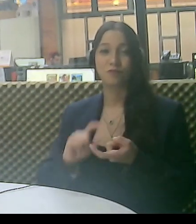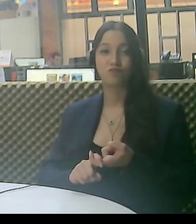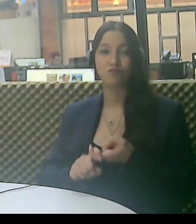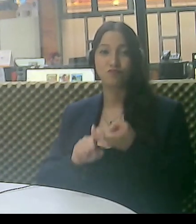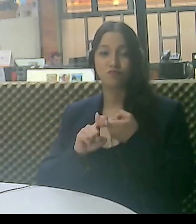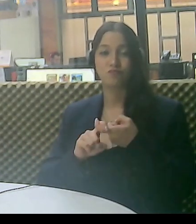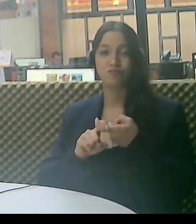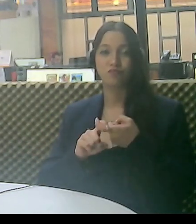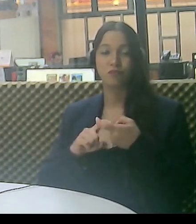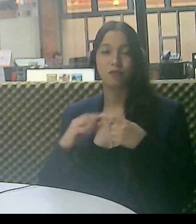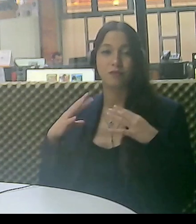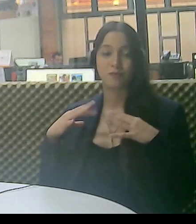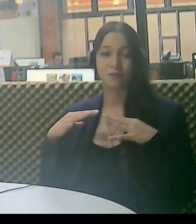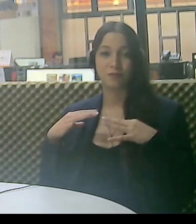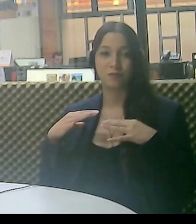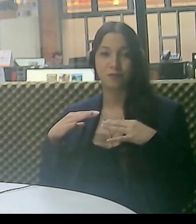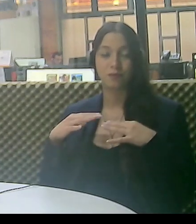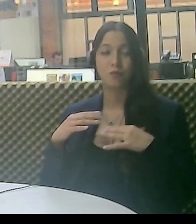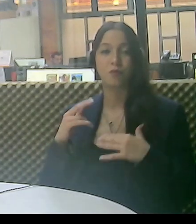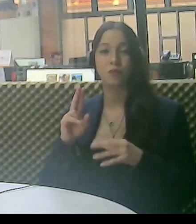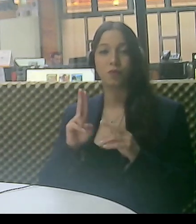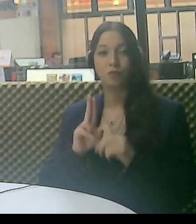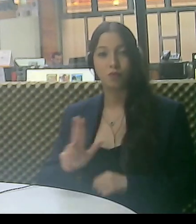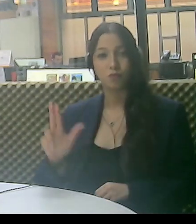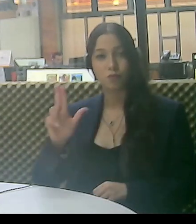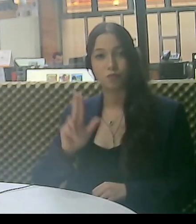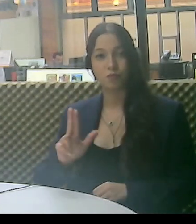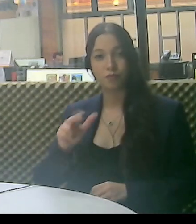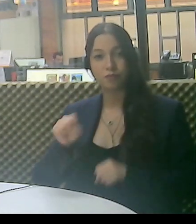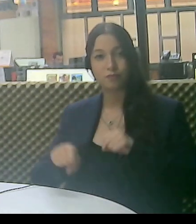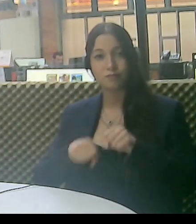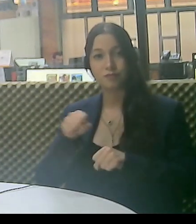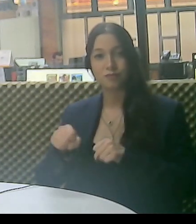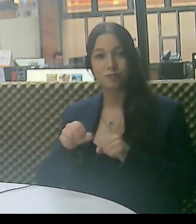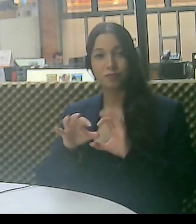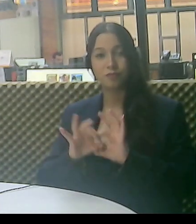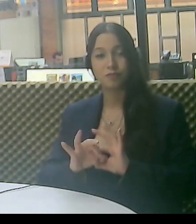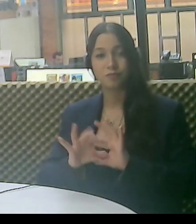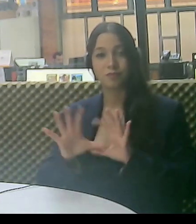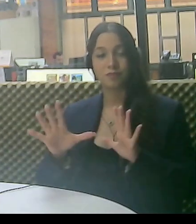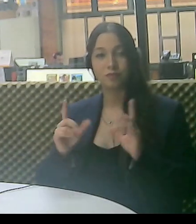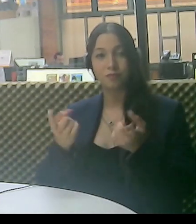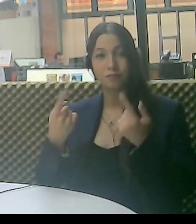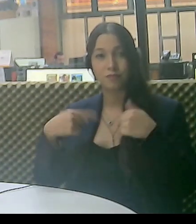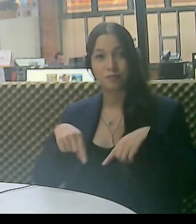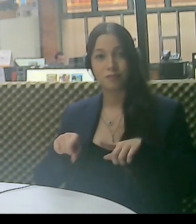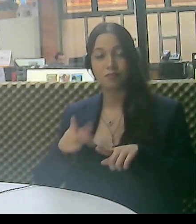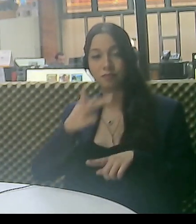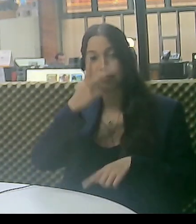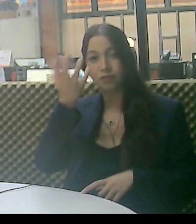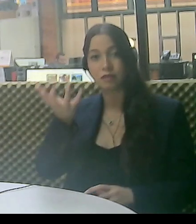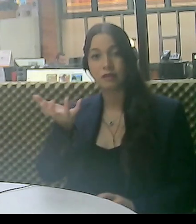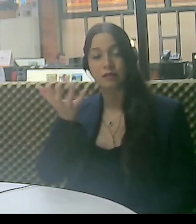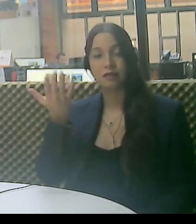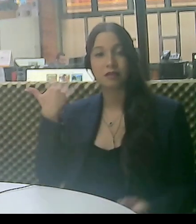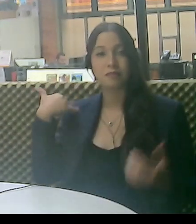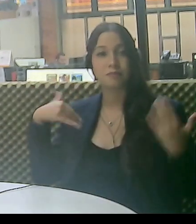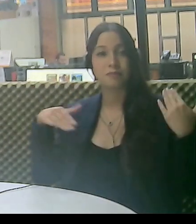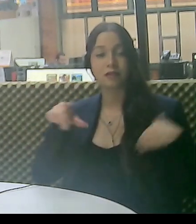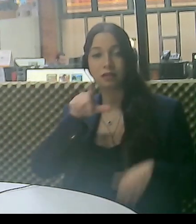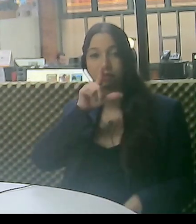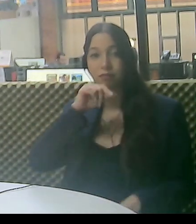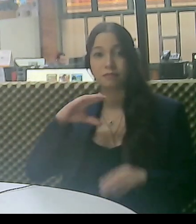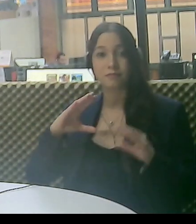UD Bike Parks, que disponibiliza bicicletas de uso coletivo a pessoas que desejam pedalar no principal cartão postal